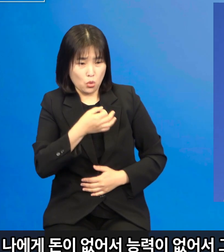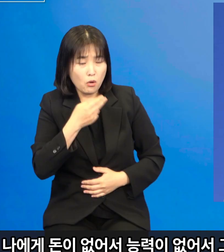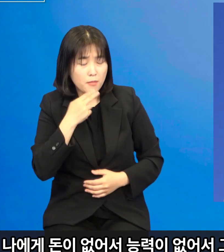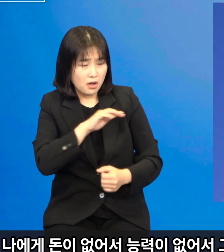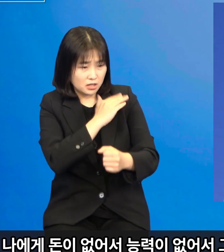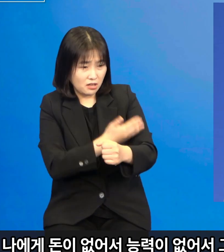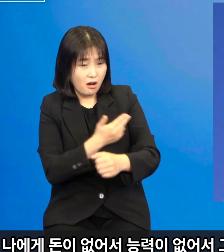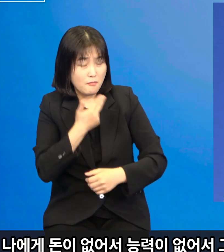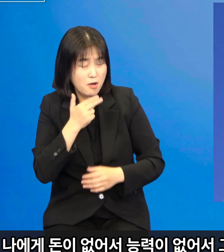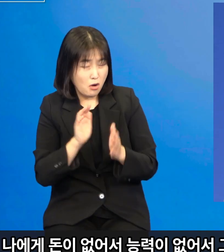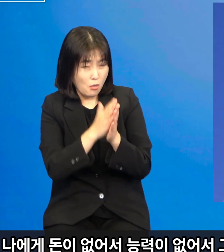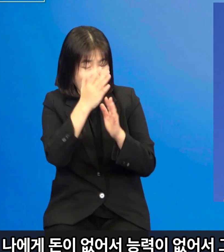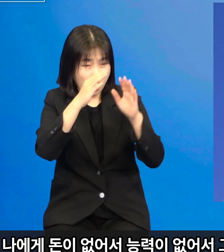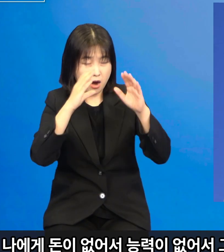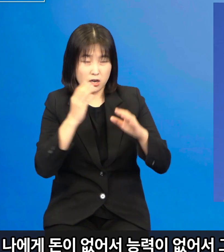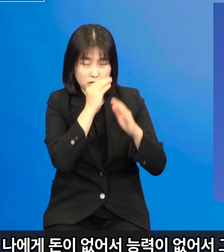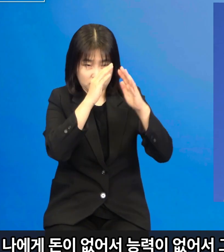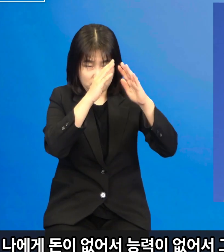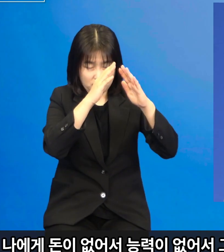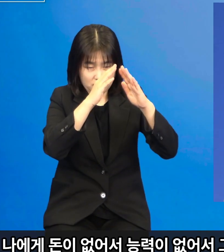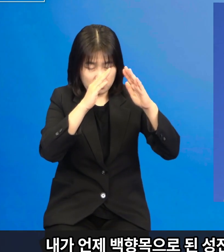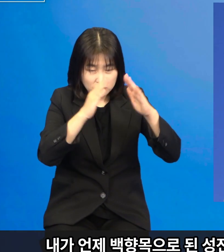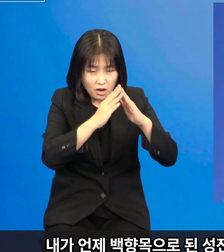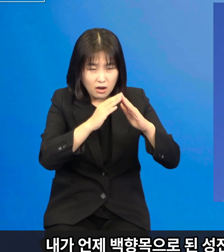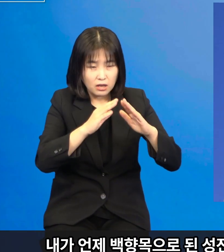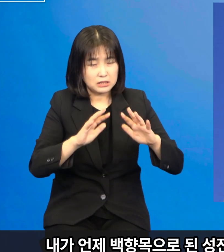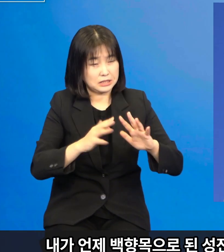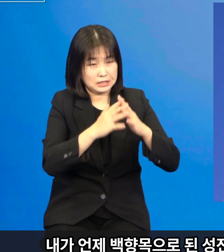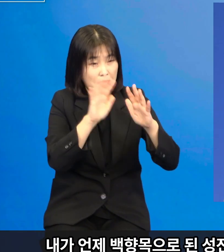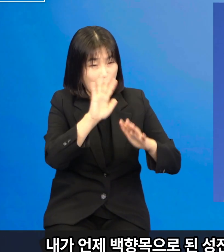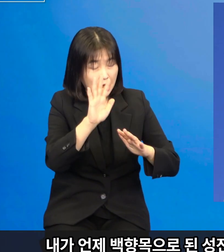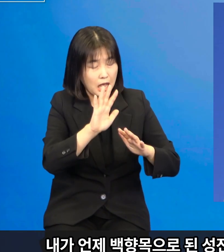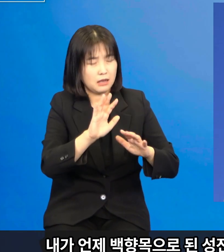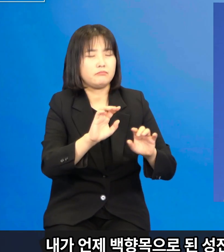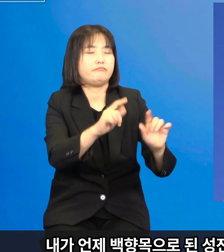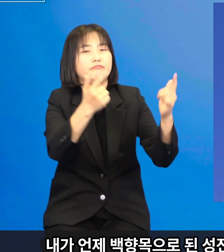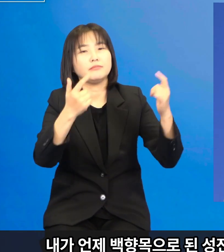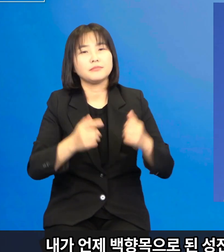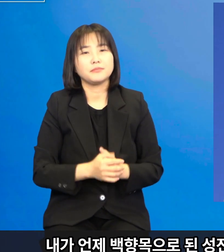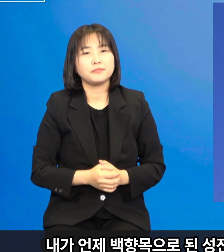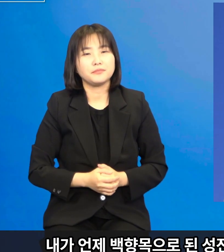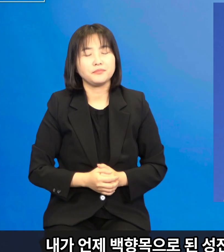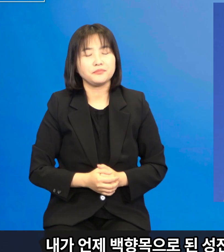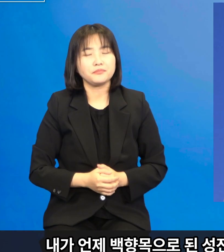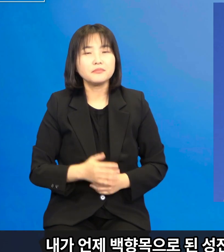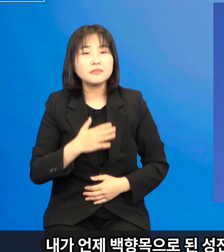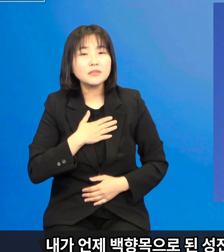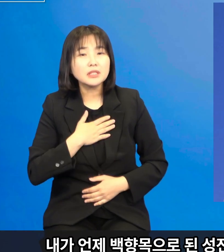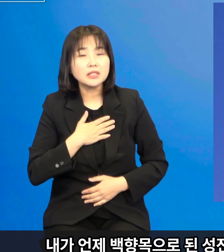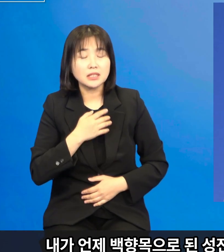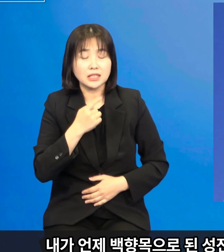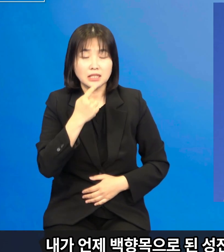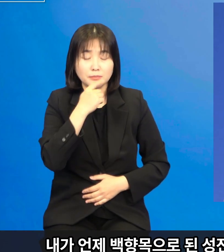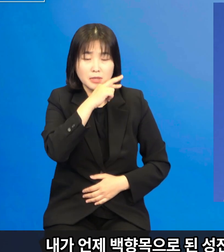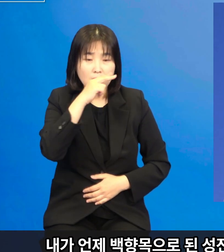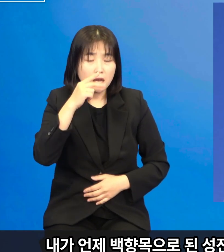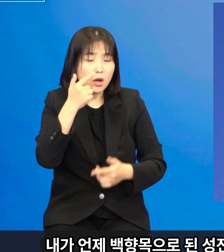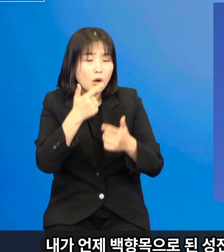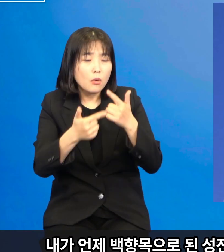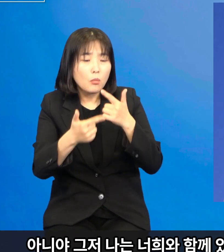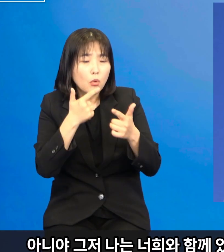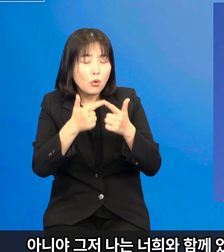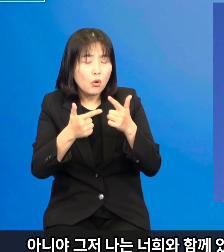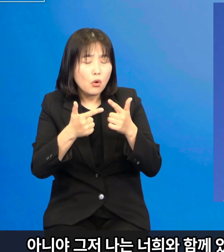화려한 성전을 못 지은 게 아니야. 내가 언제 백향목으로 된 성전을 지어달라고 한 적이